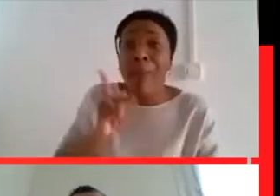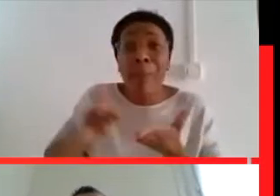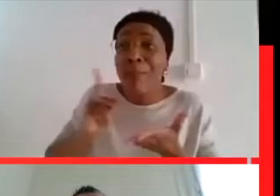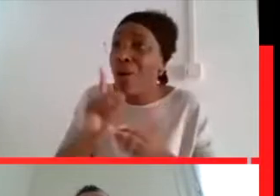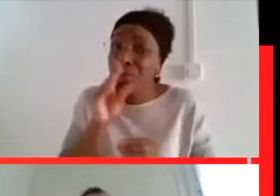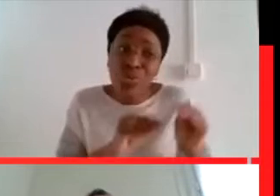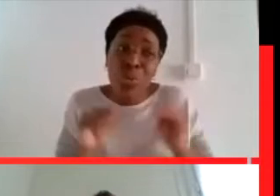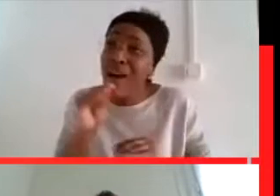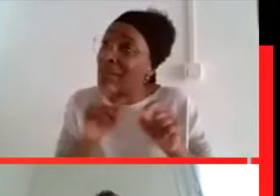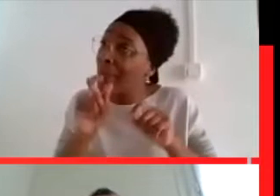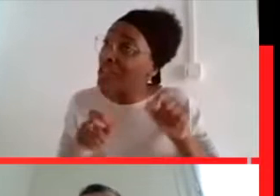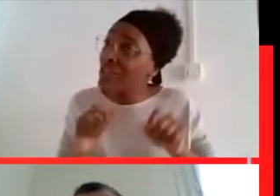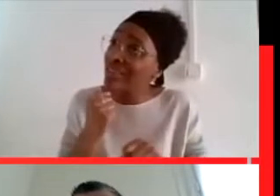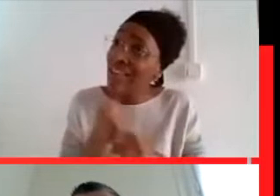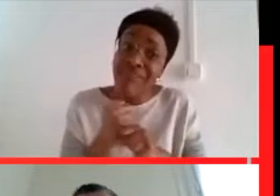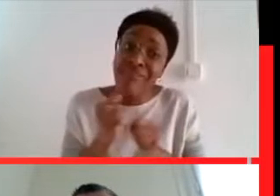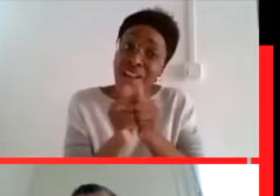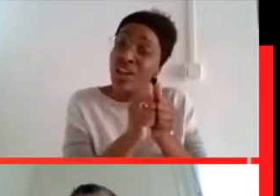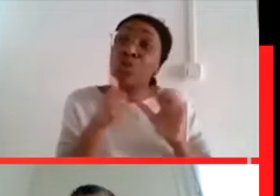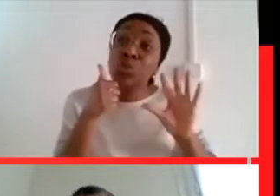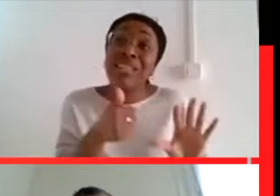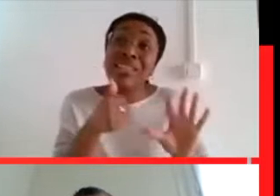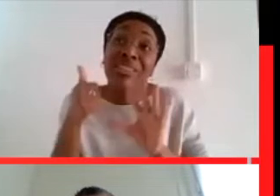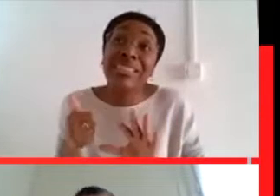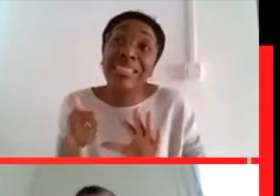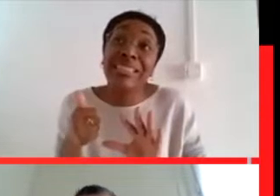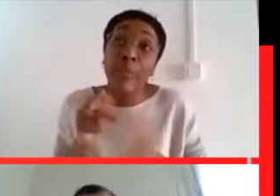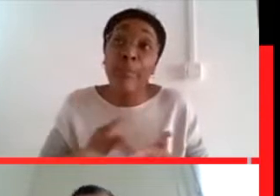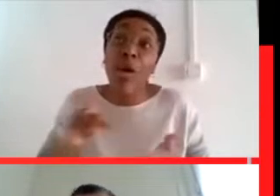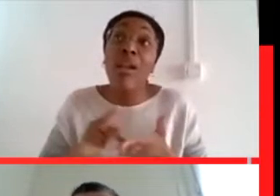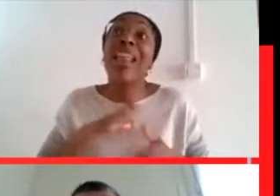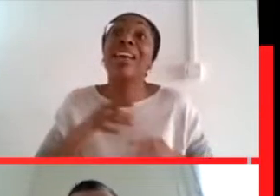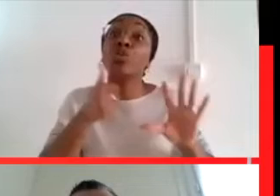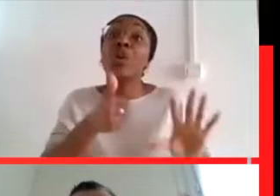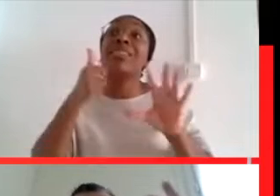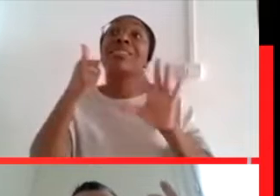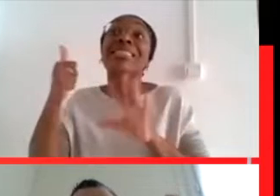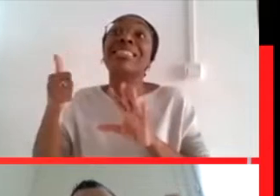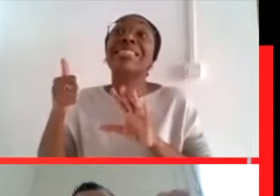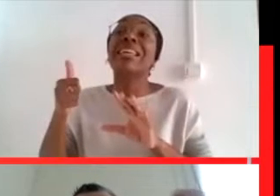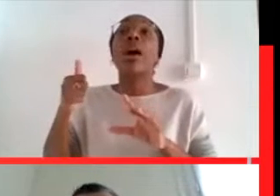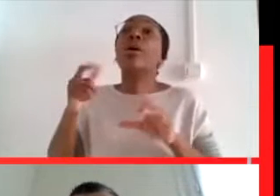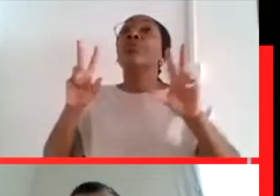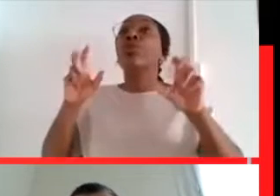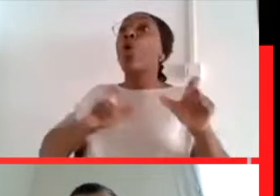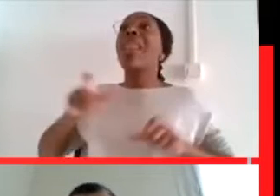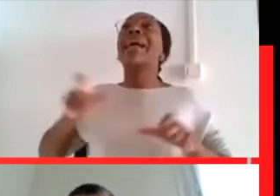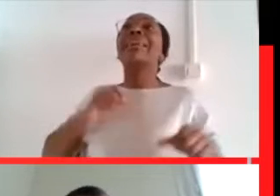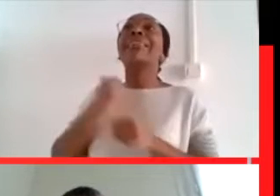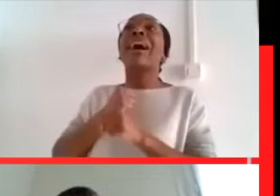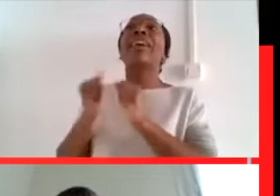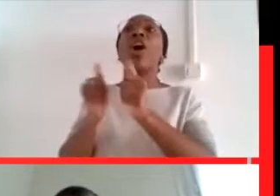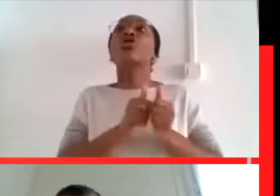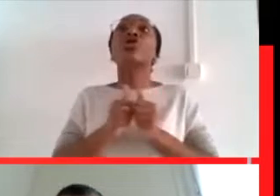Vous savez que Paul avait 66 collaborateurs dans le monde entier. Eh bien, quand il entendait parler que quelqu'un devenait faible, il dit «